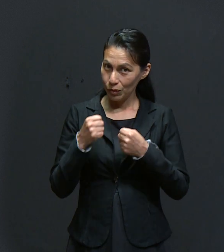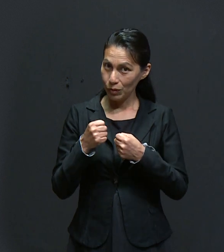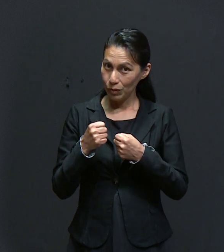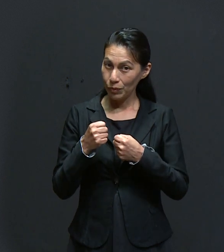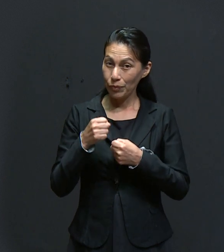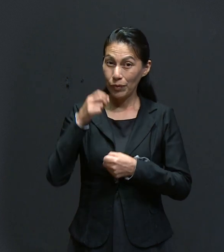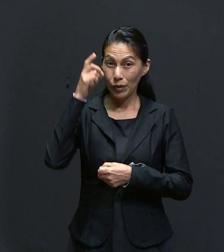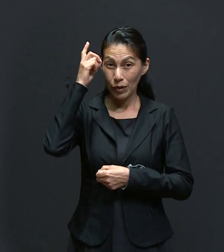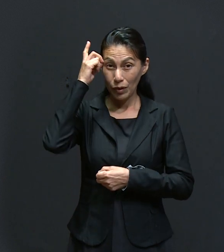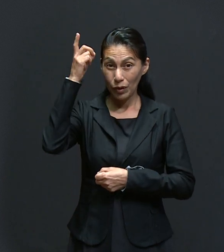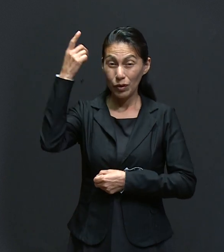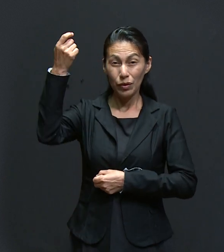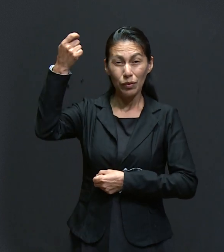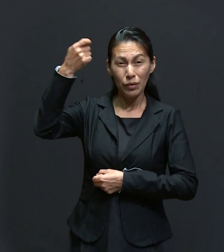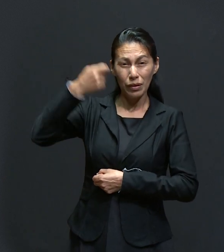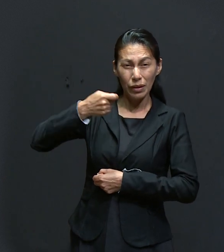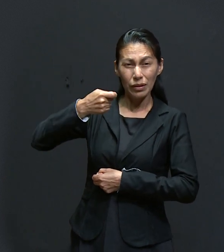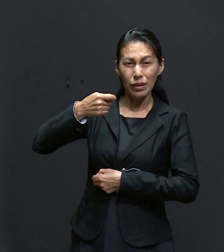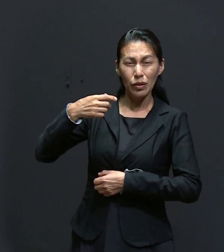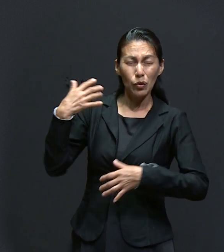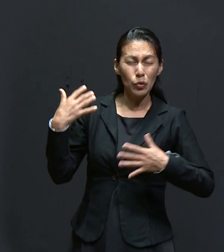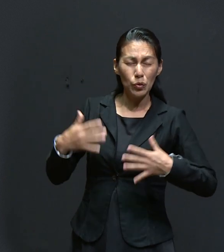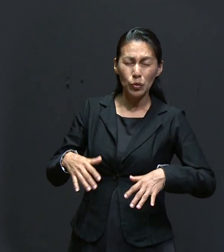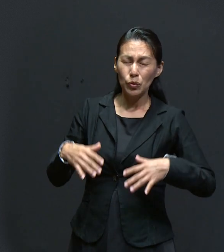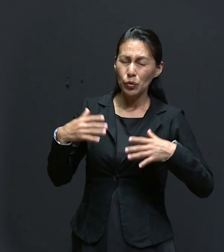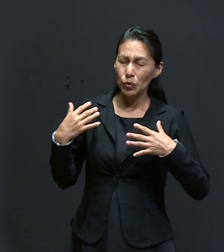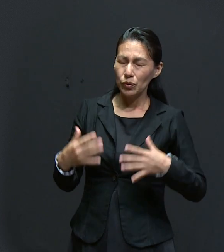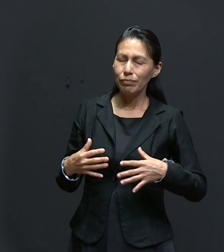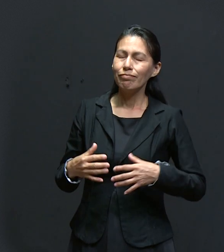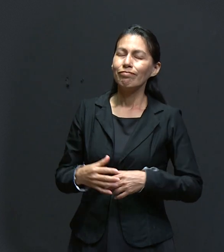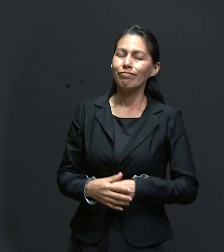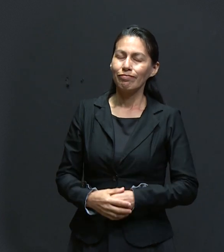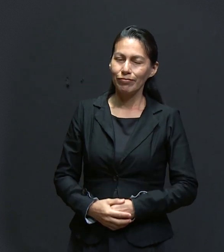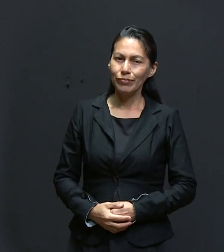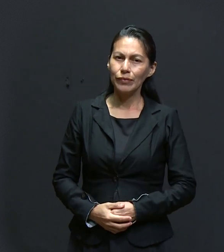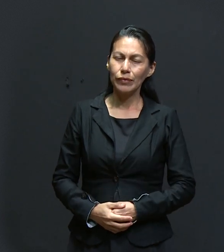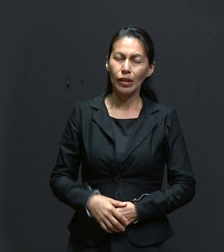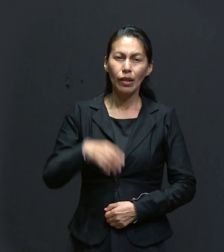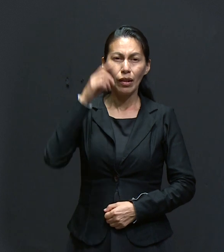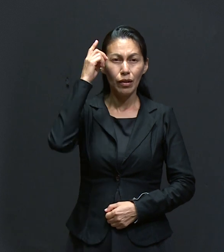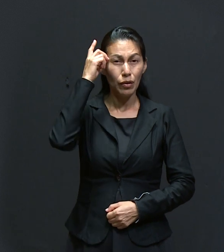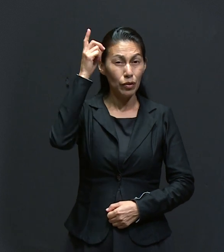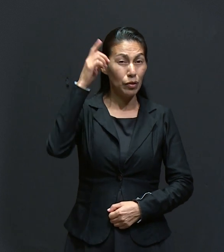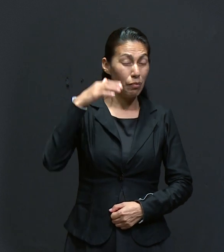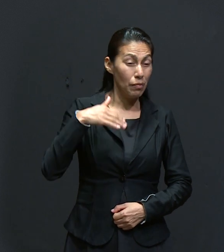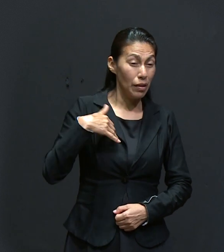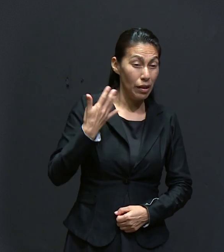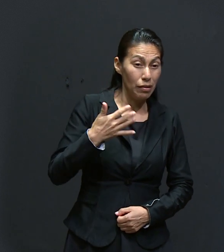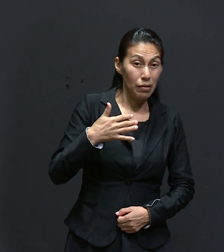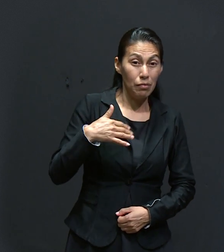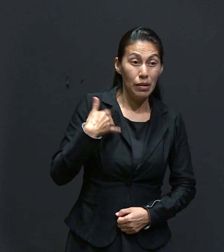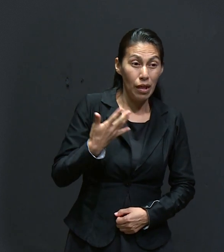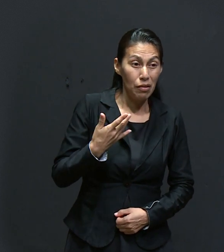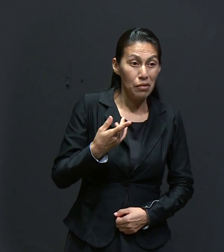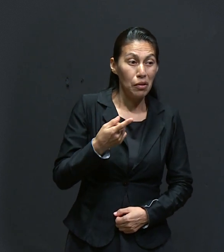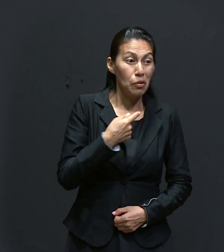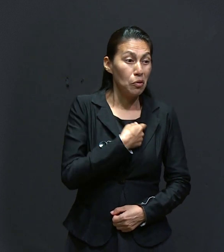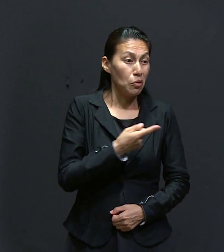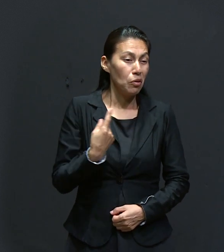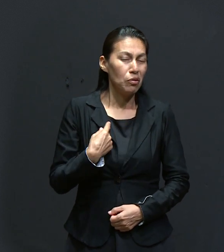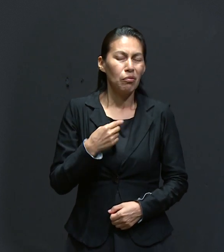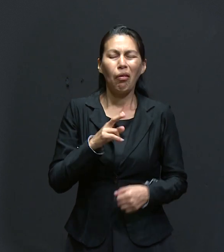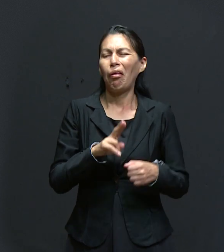a bendecido con muchas cosas y hace milagros que son naturales para nosotros